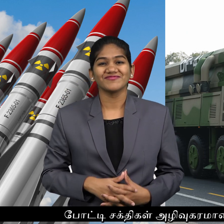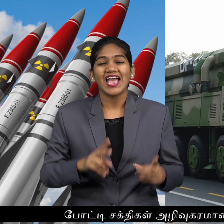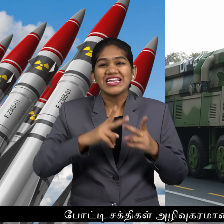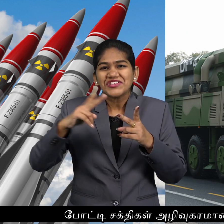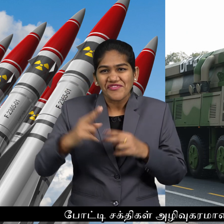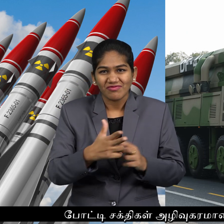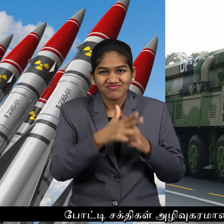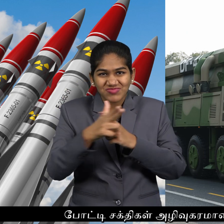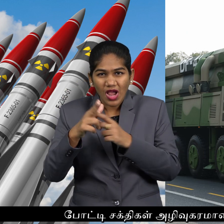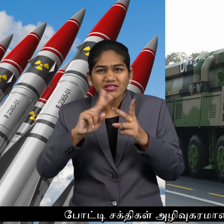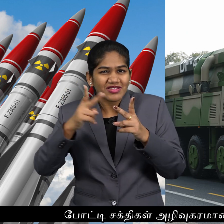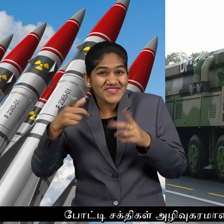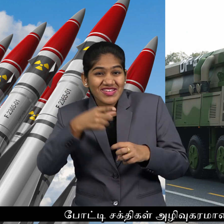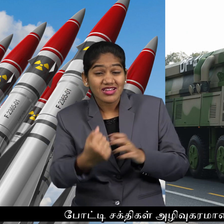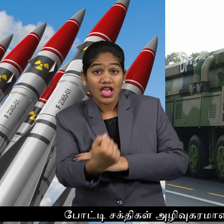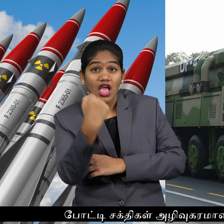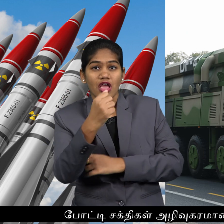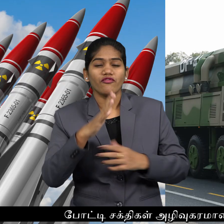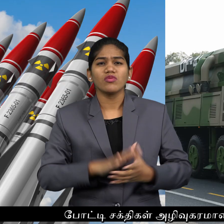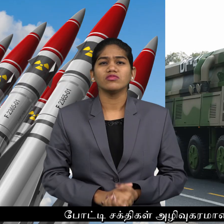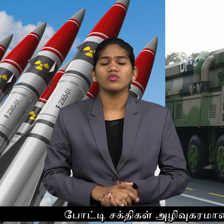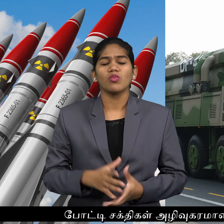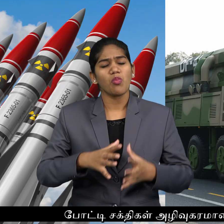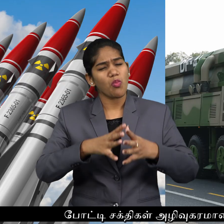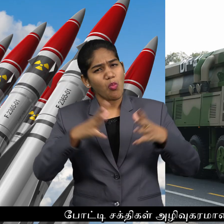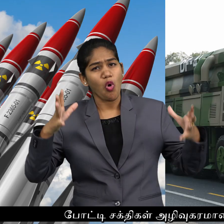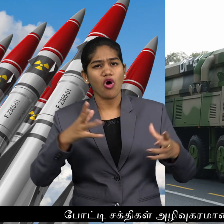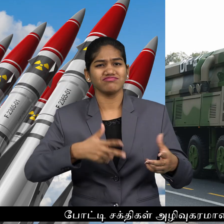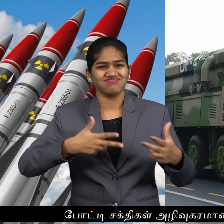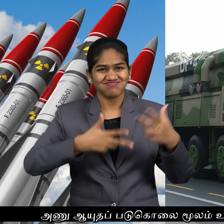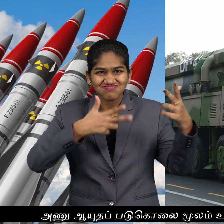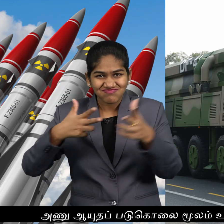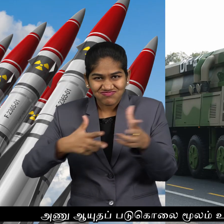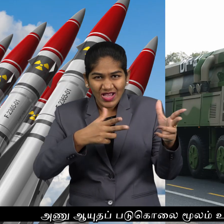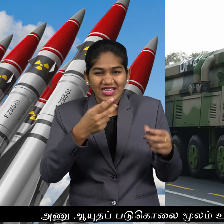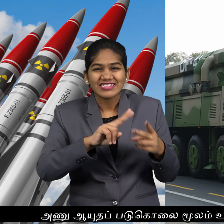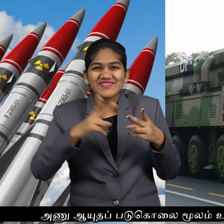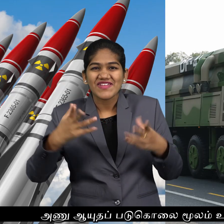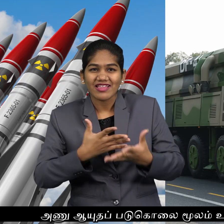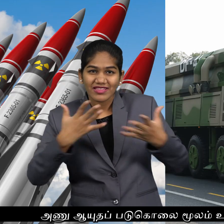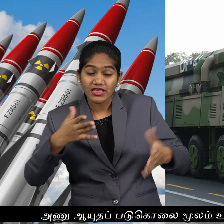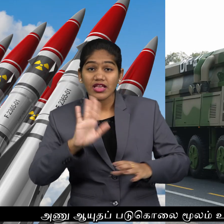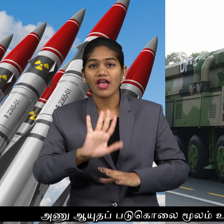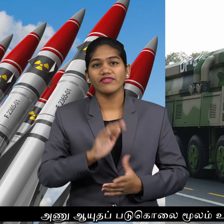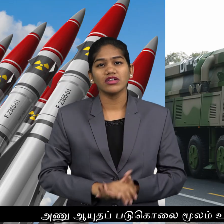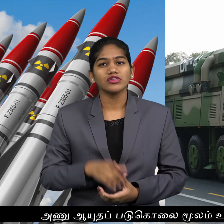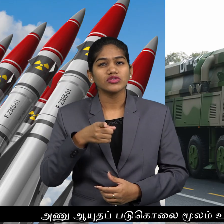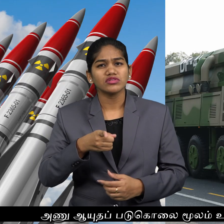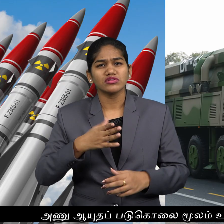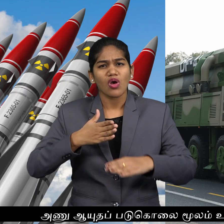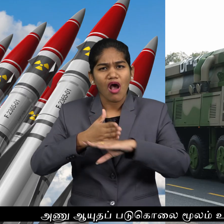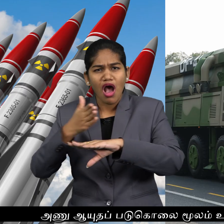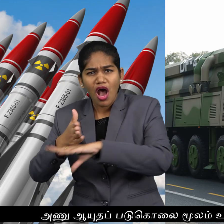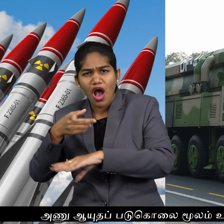போட்டி சக்திகள் அழிவுகரமான ஆயுதங்களை கொண்டிருந்தன. அணு ஆயுத படுகொலை மூலம்